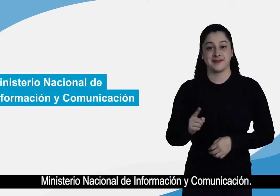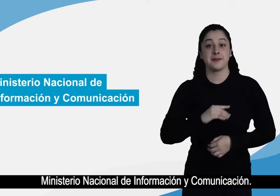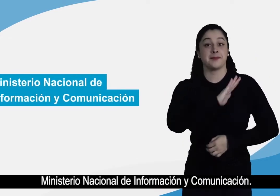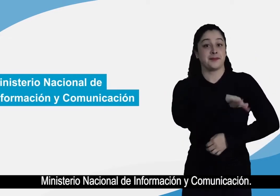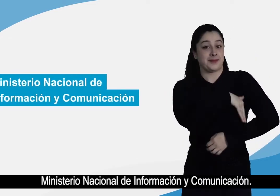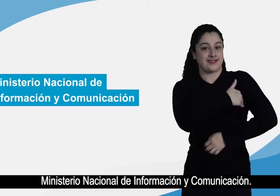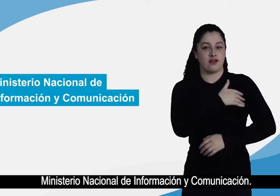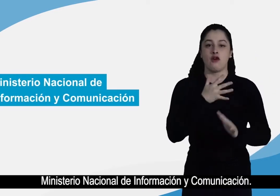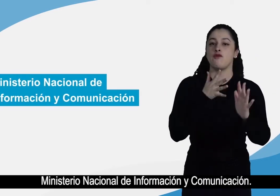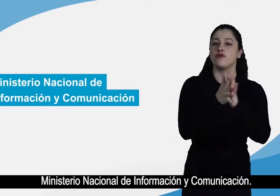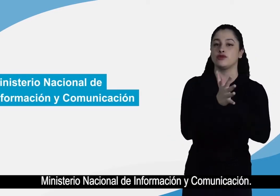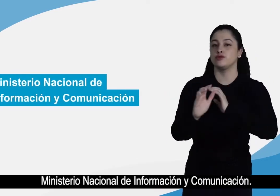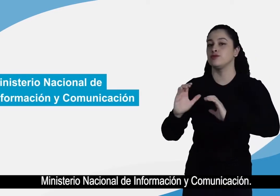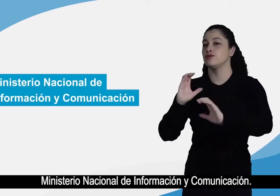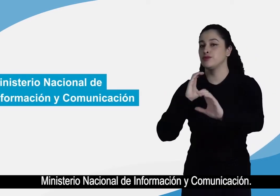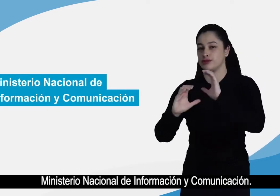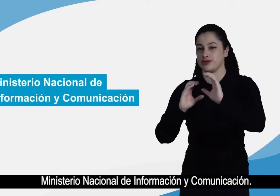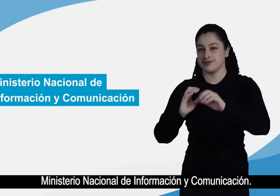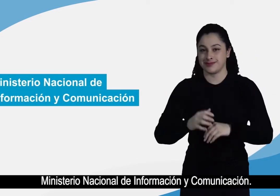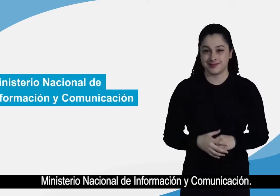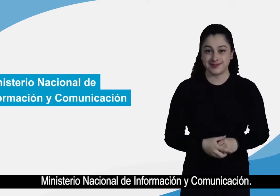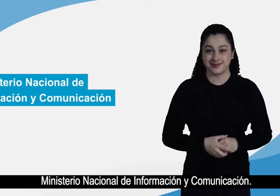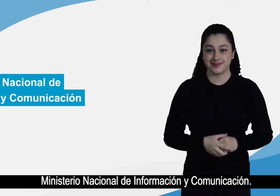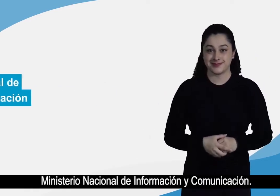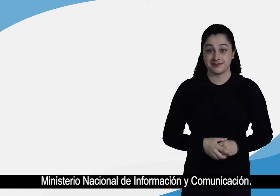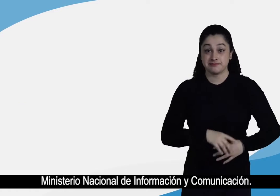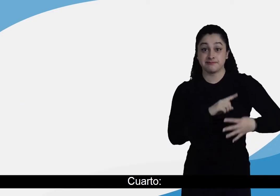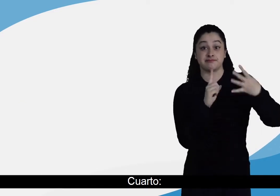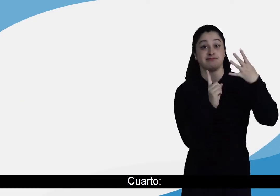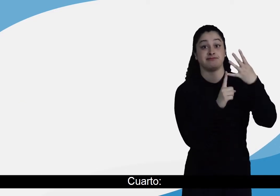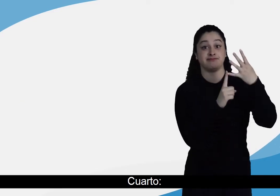Ministerio Nacional de Información y Comunicación 4.